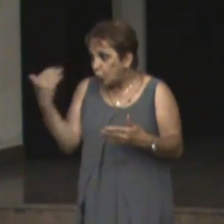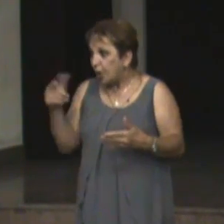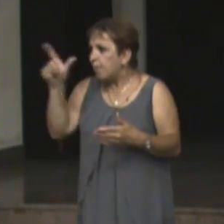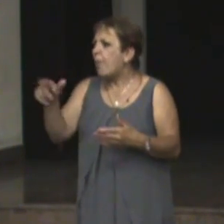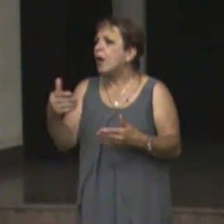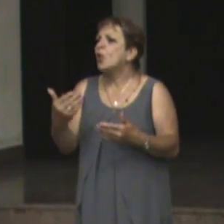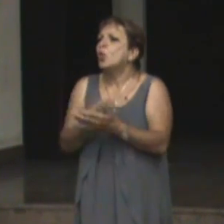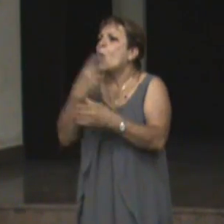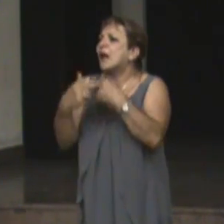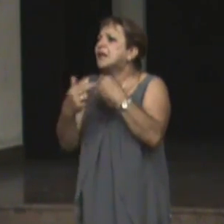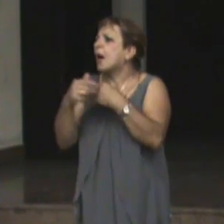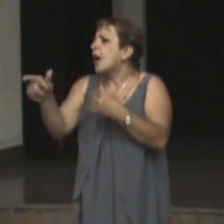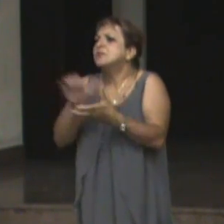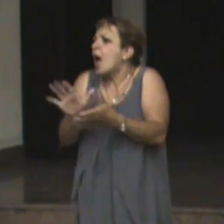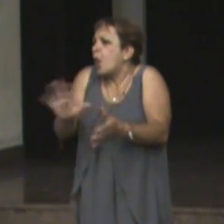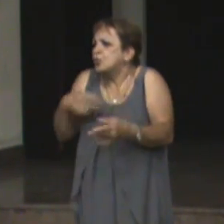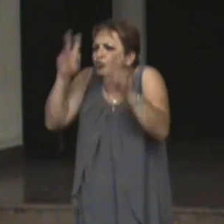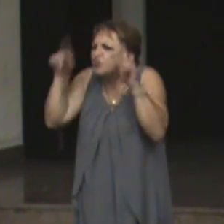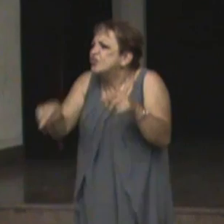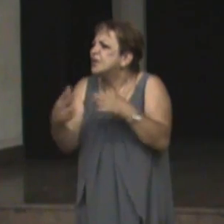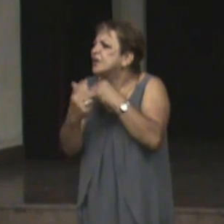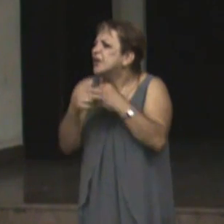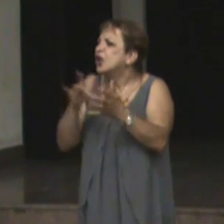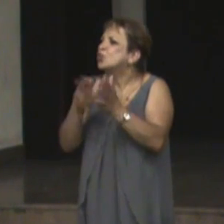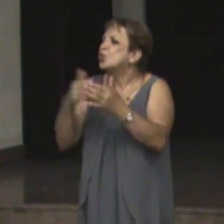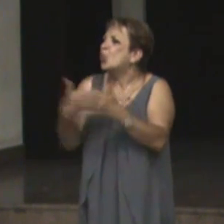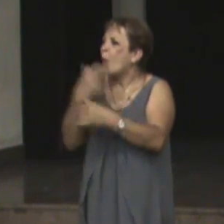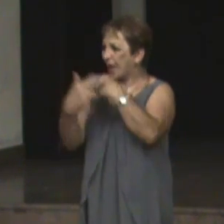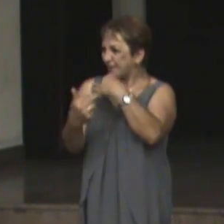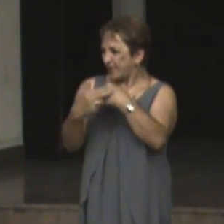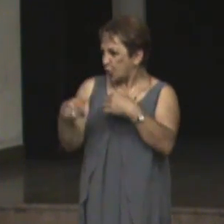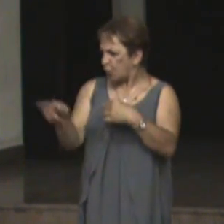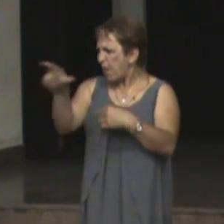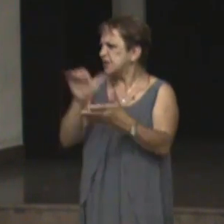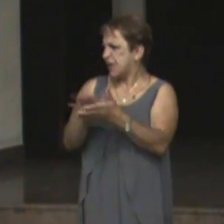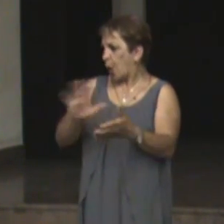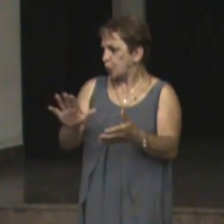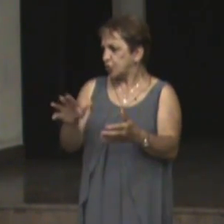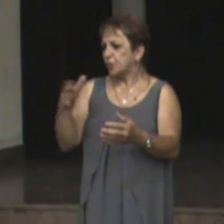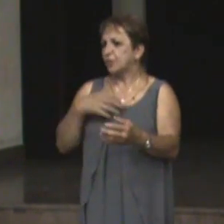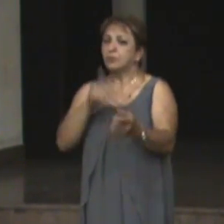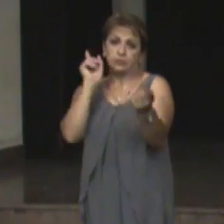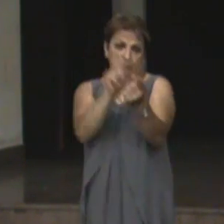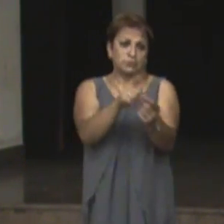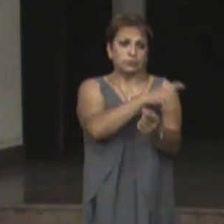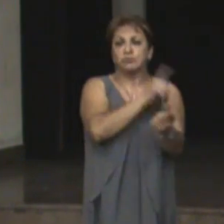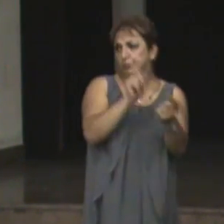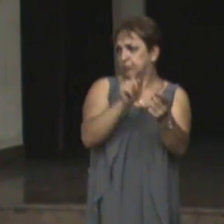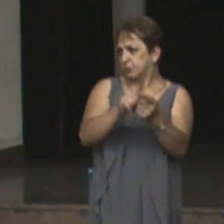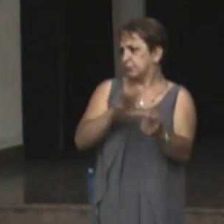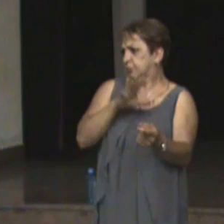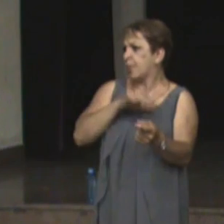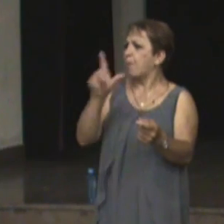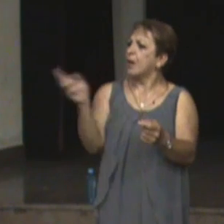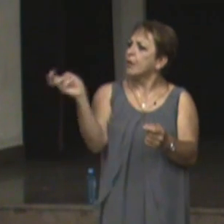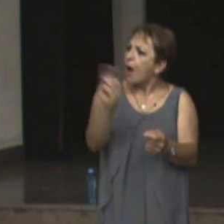չի նոր կտակարանին, ընդհանրապես ծանոթ չի եղել։ Նման մարդկանց հաճախ հանդիպում եմ այսօր։ Լինում են, մարդիկ